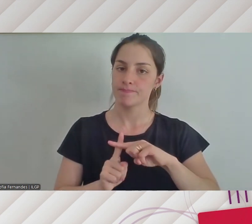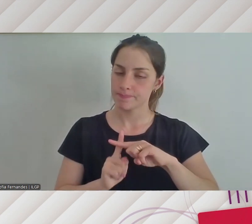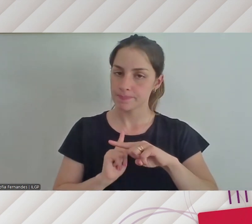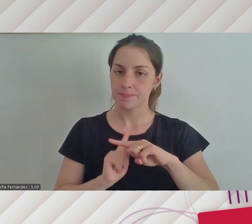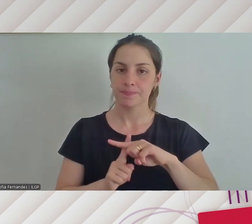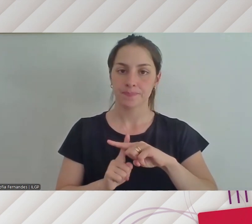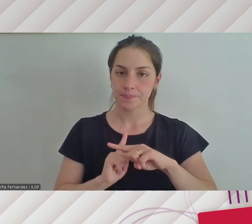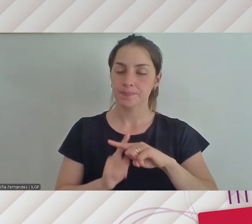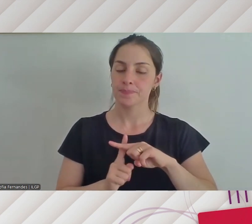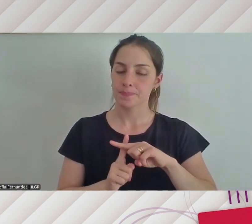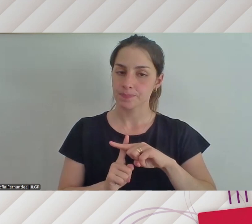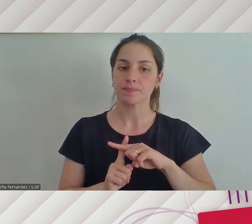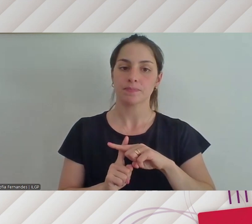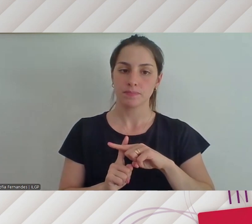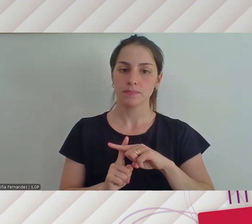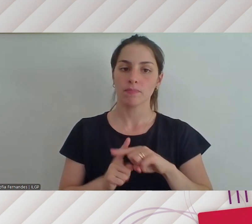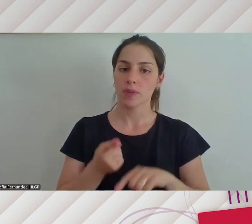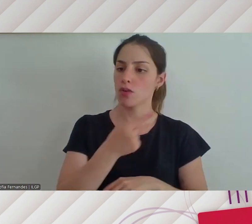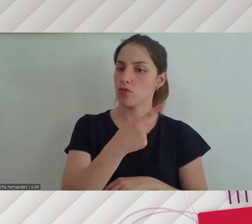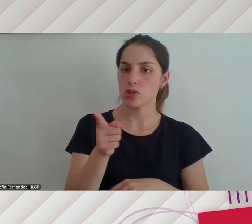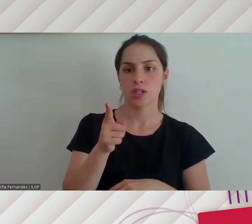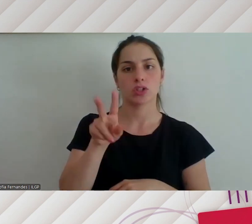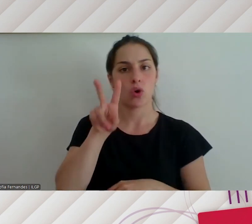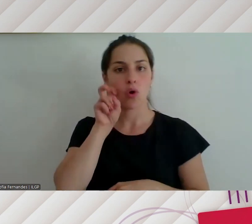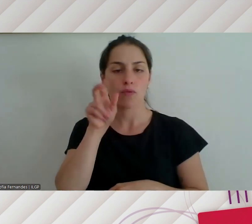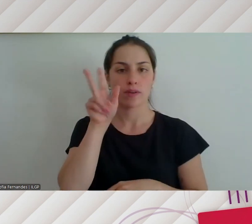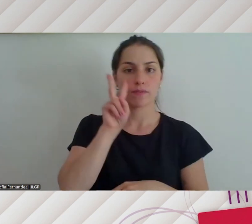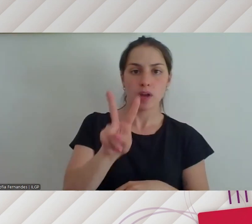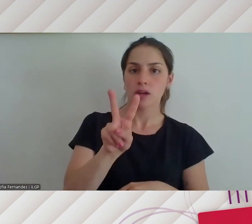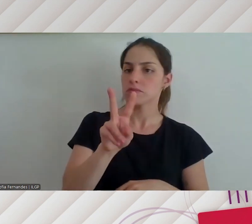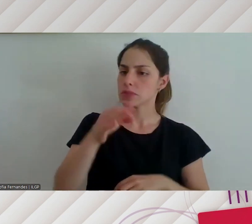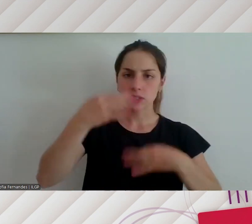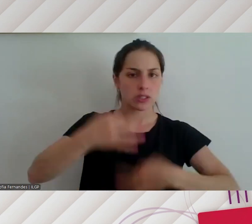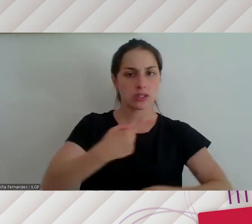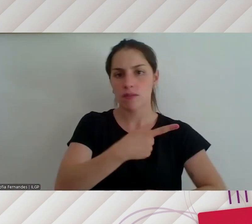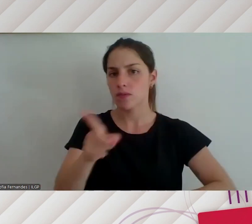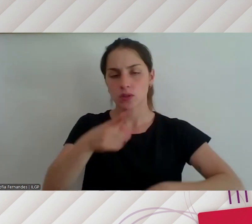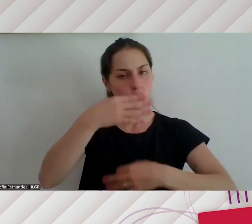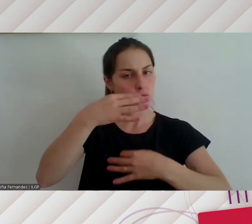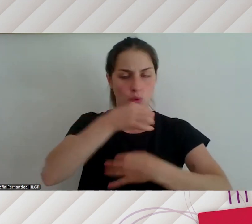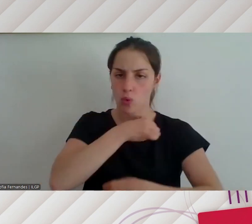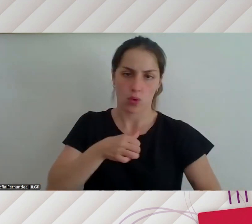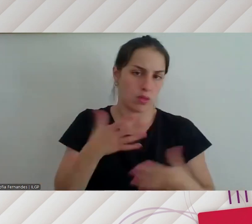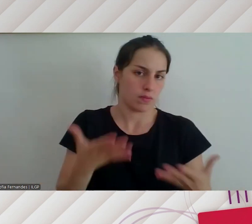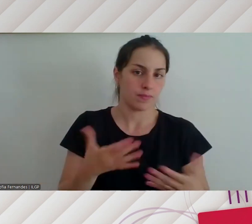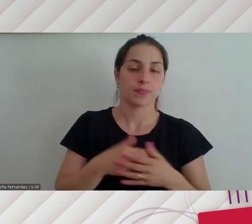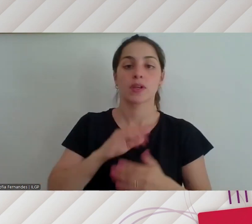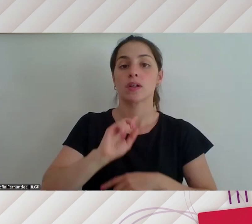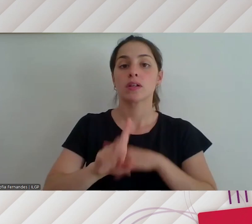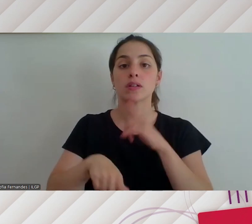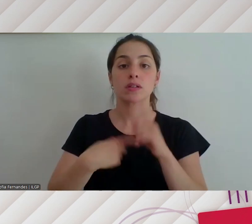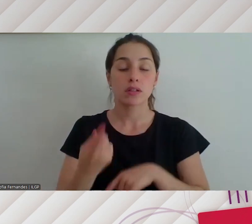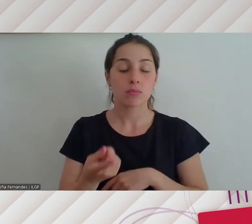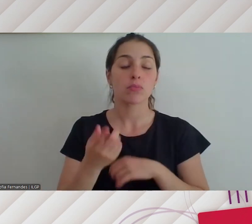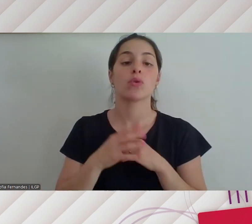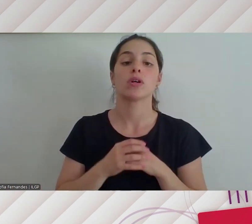que me ouvem certamente concordarão. Depois, a projeção internacional do INA. Hoje o INA está